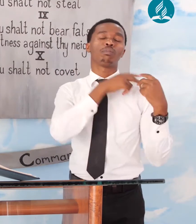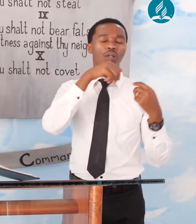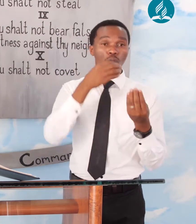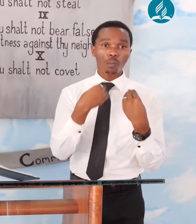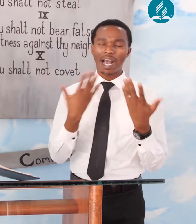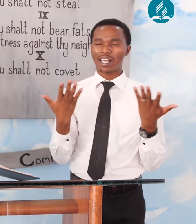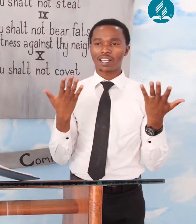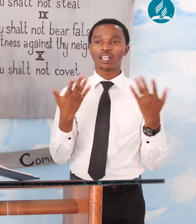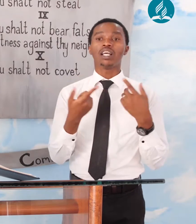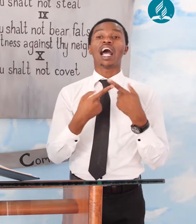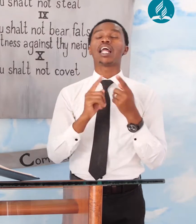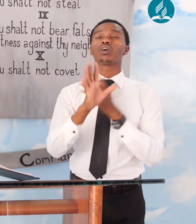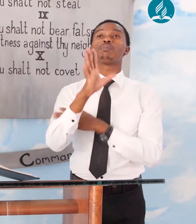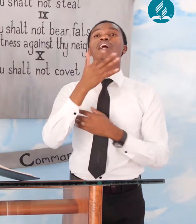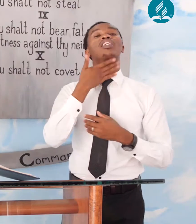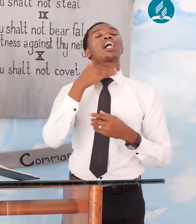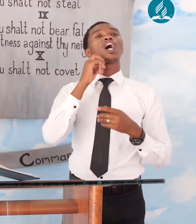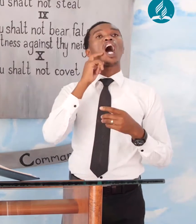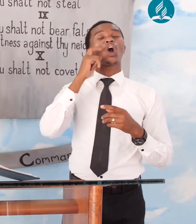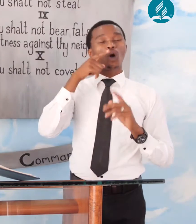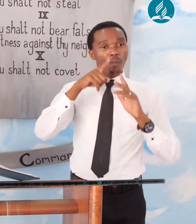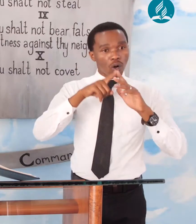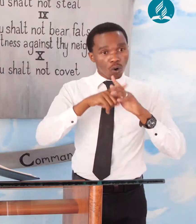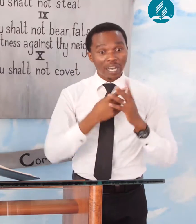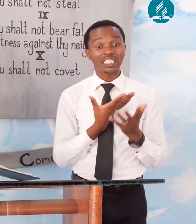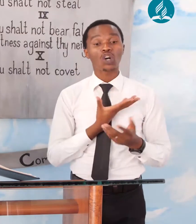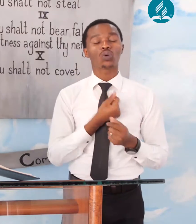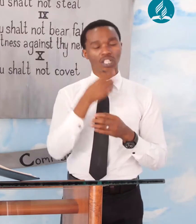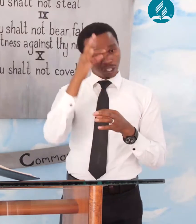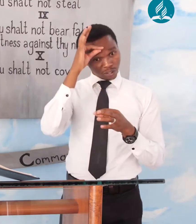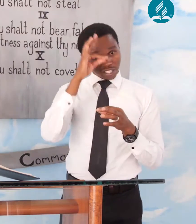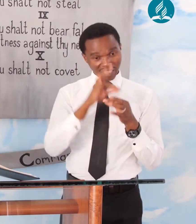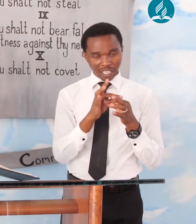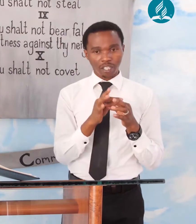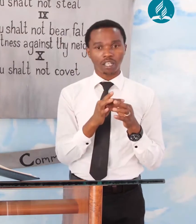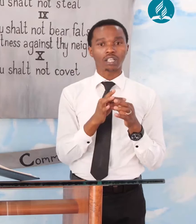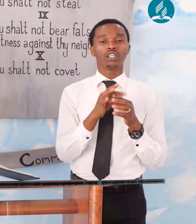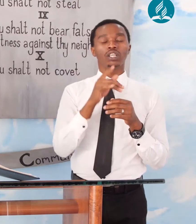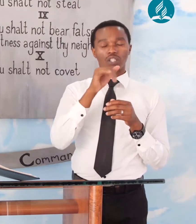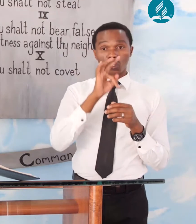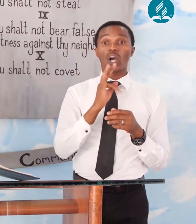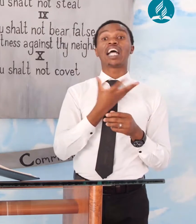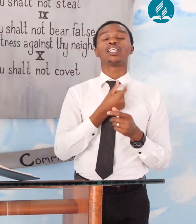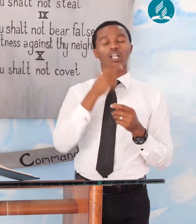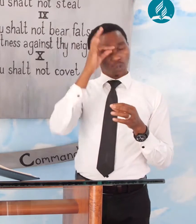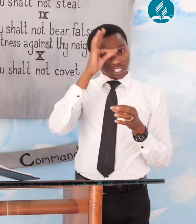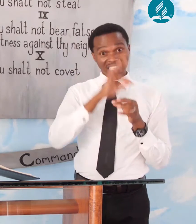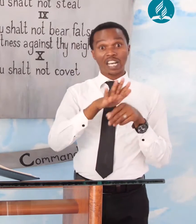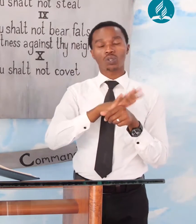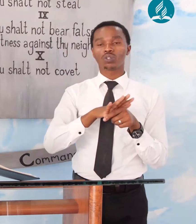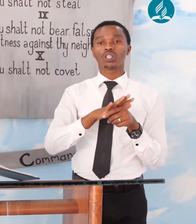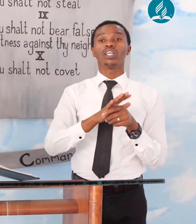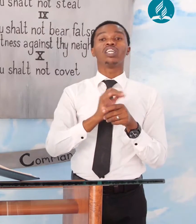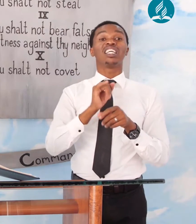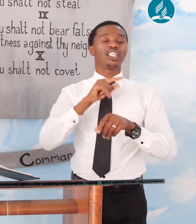yashakaga yuko abanza akagira kwizera yagira kwizera akagenda kuri ya yarameze yari kugerayo imana ikamuha kuba